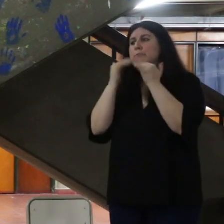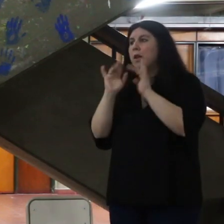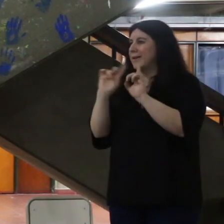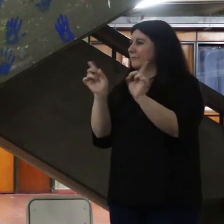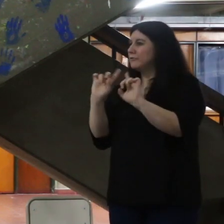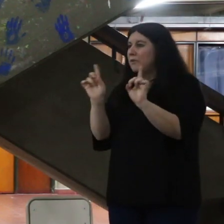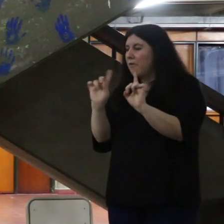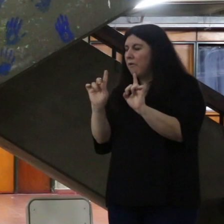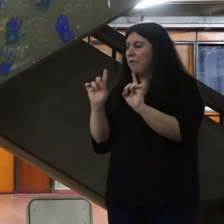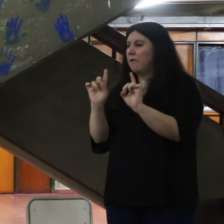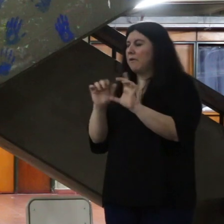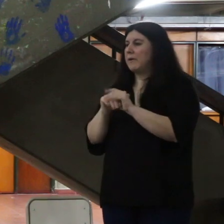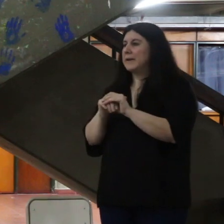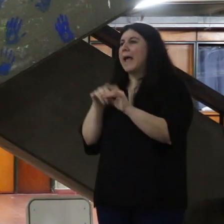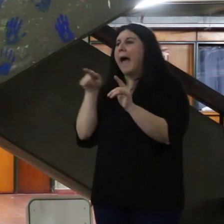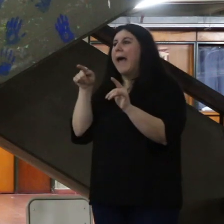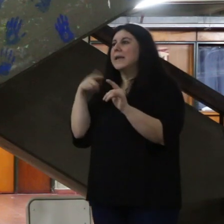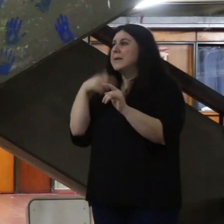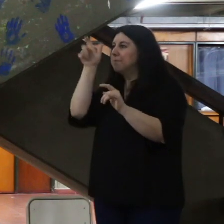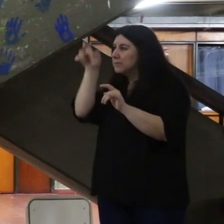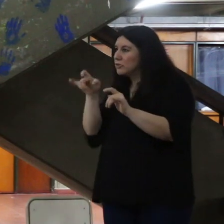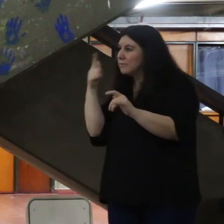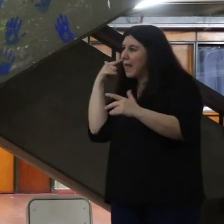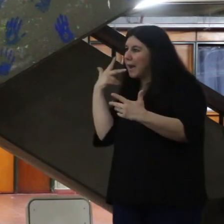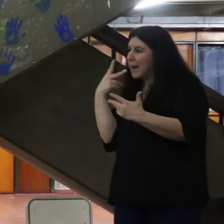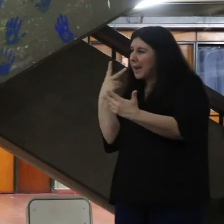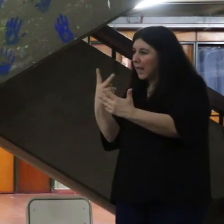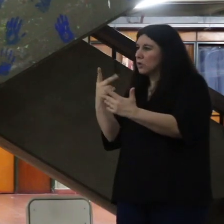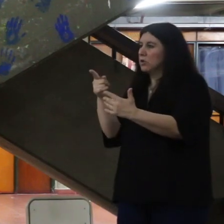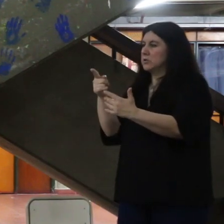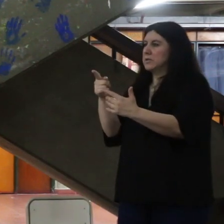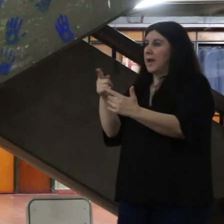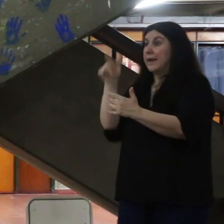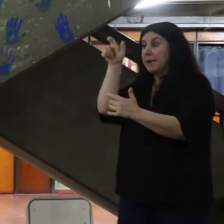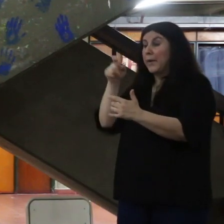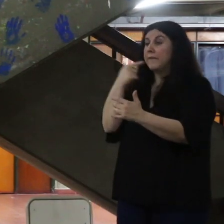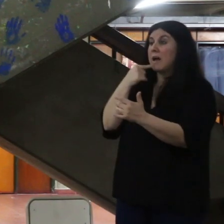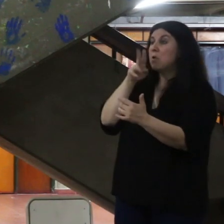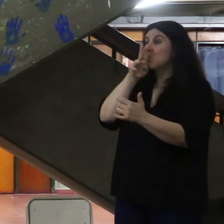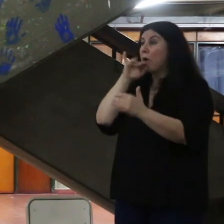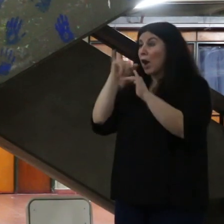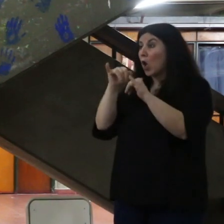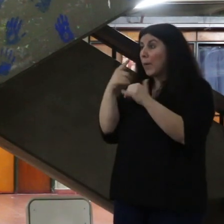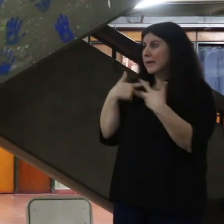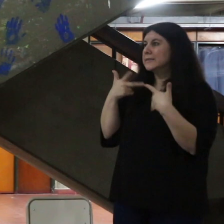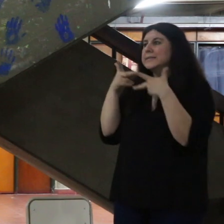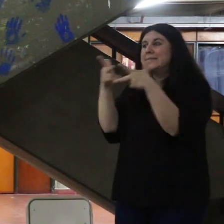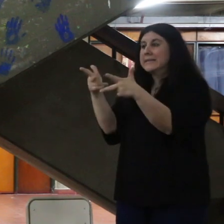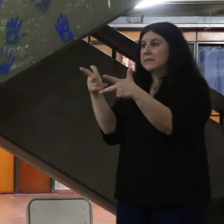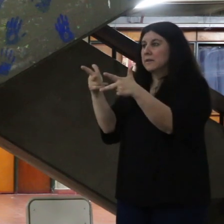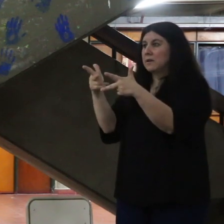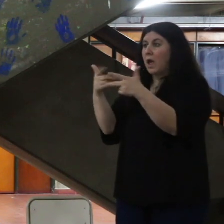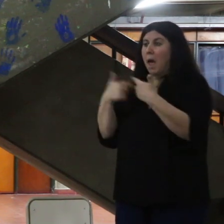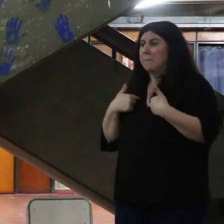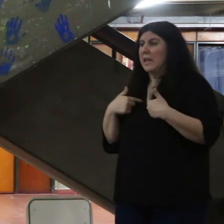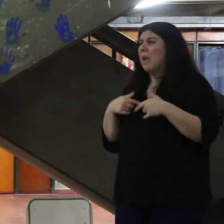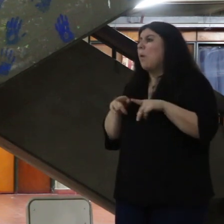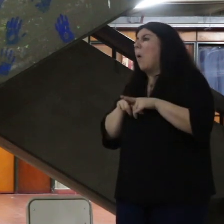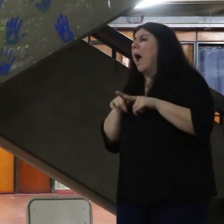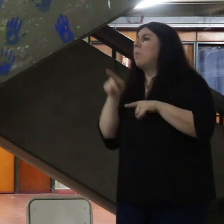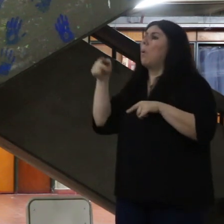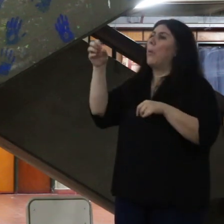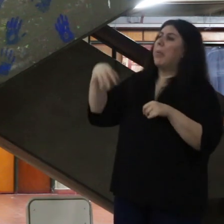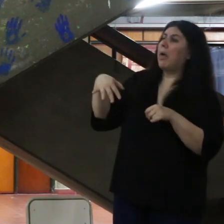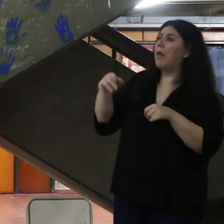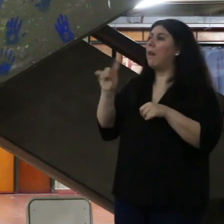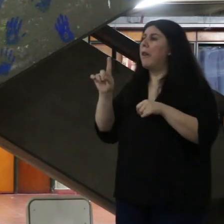Y el reconocimiento es decirle a todos los pibes y a todas las pibas eso, que no nos da lo mismo que estén